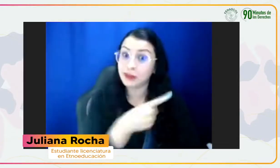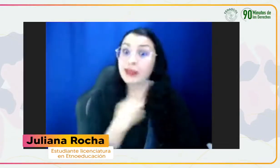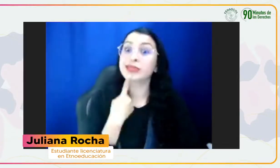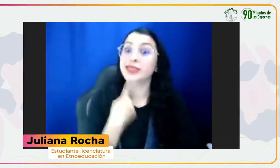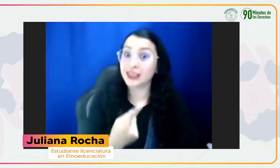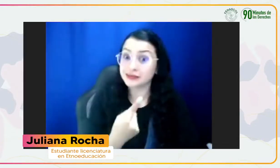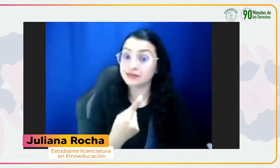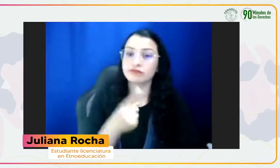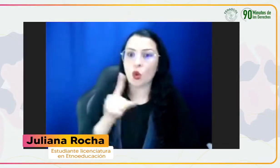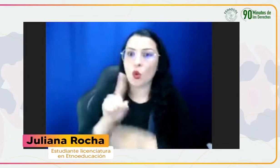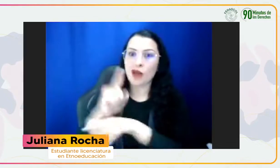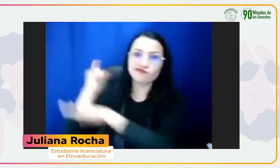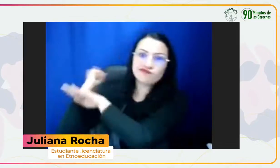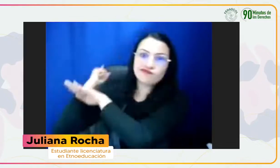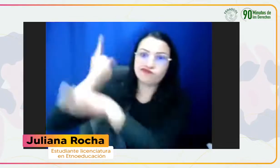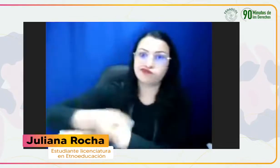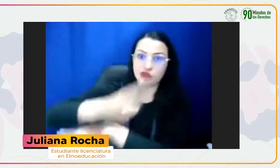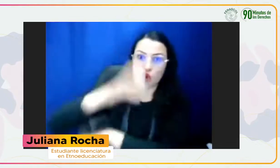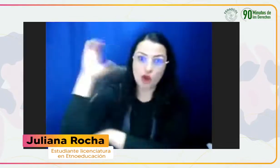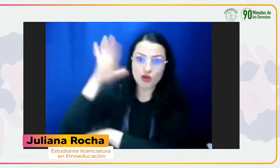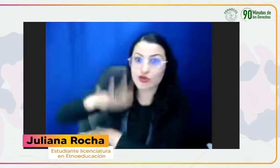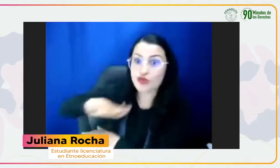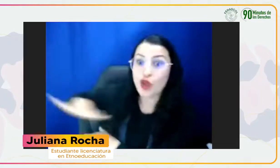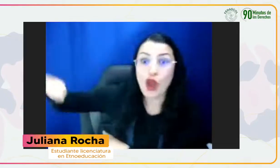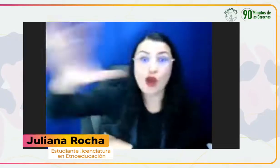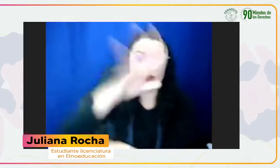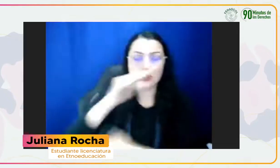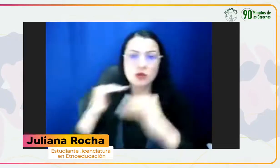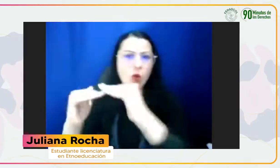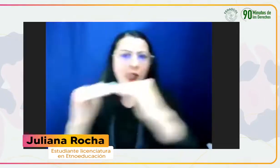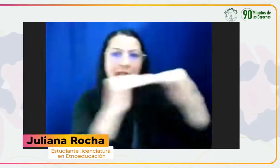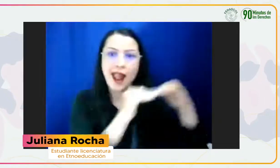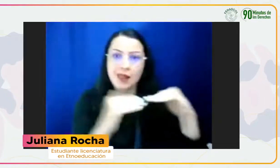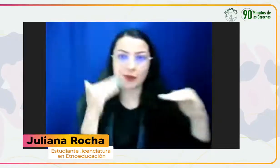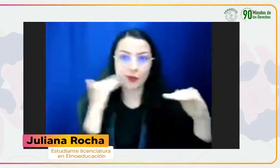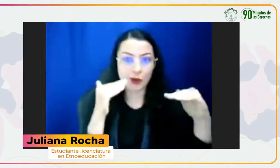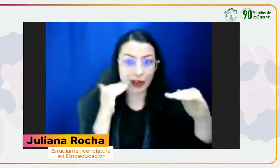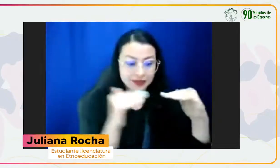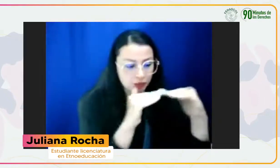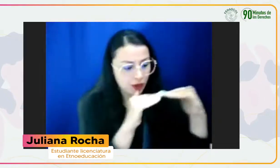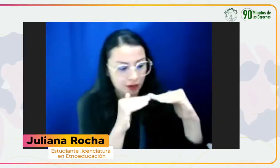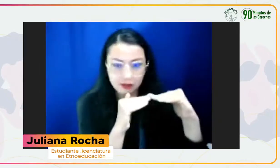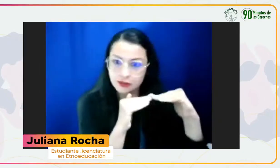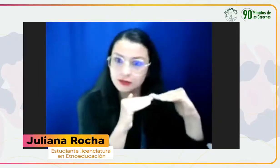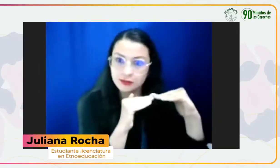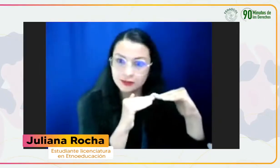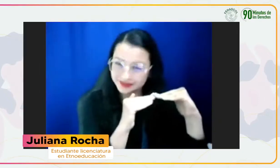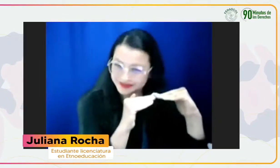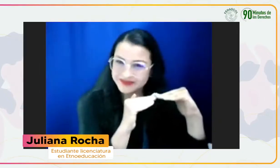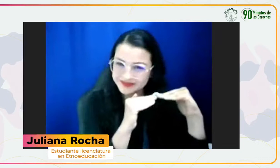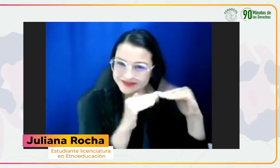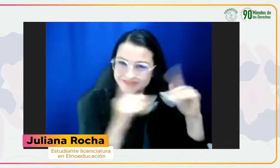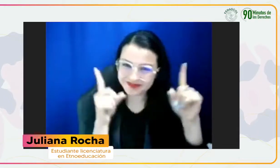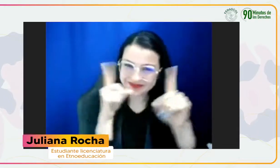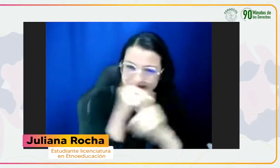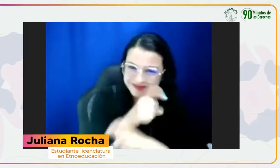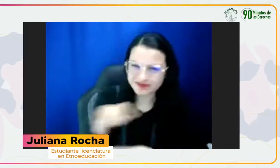oportunidades. Él lo menciona. O sea, la ley colombiana da este mandato y dice que va a haber igualdad